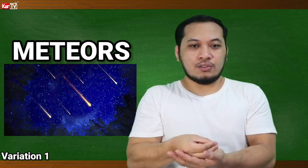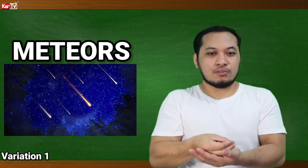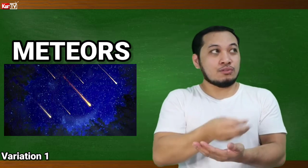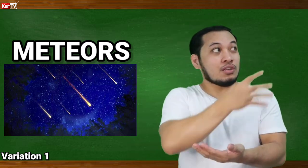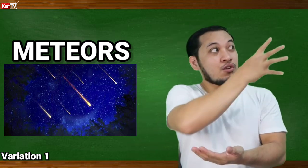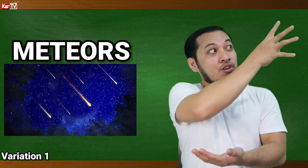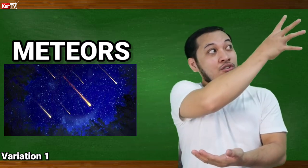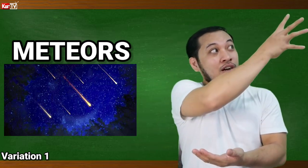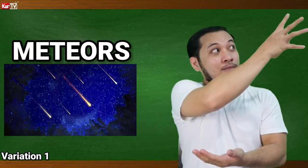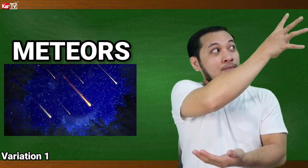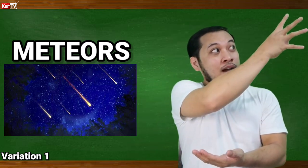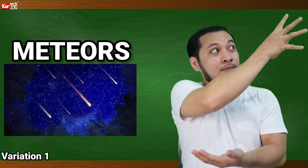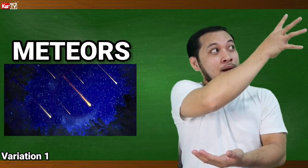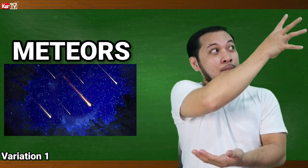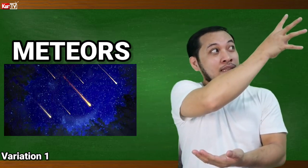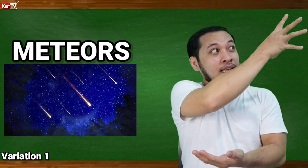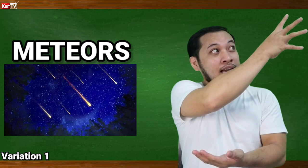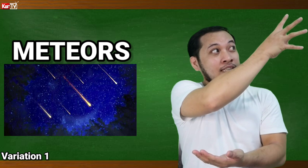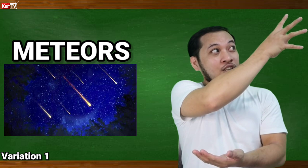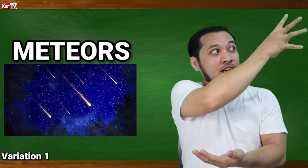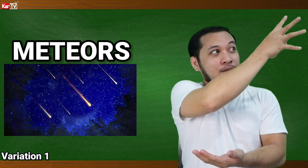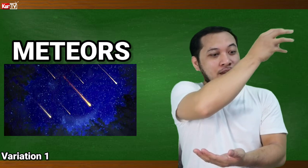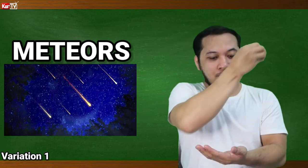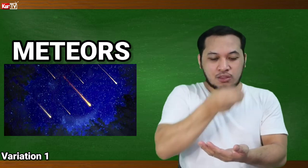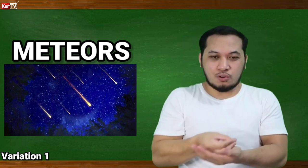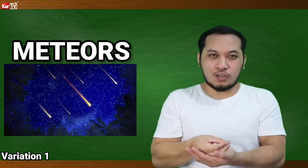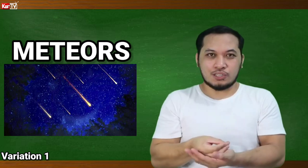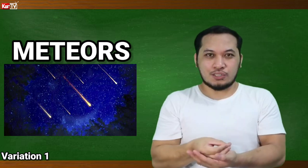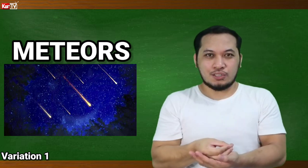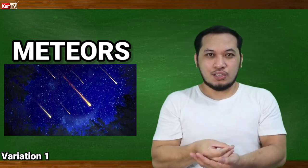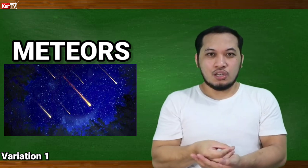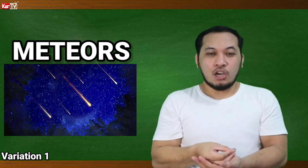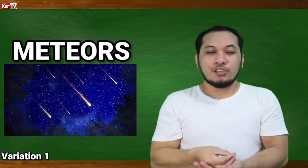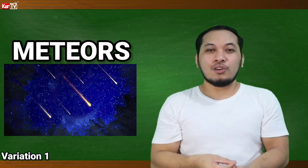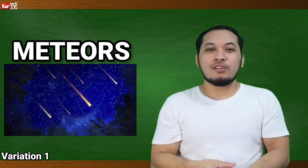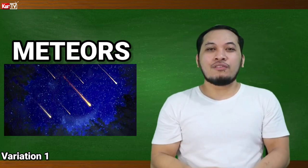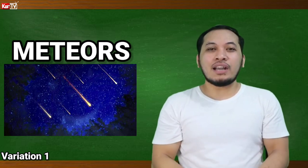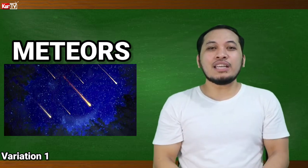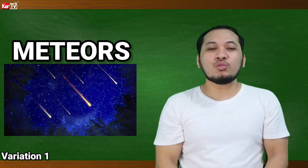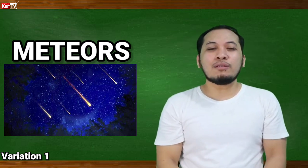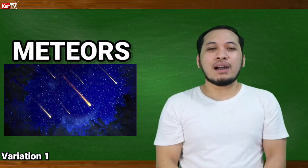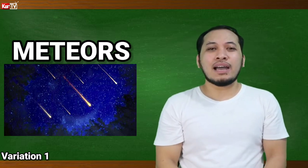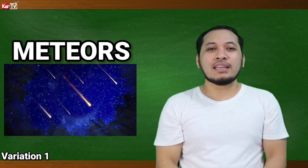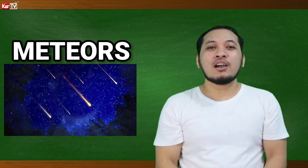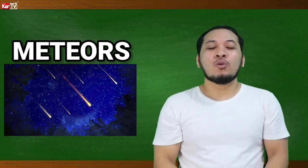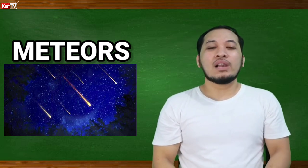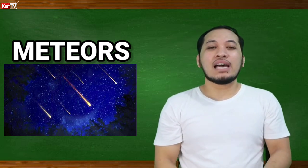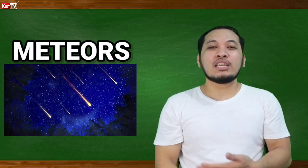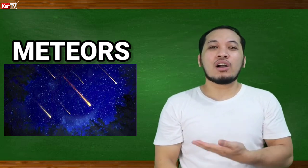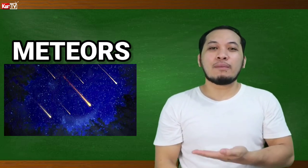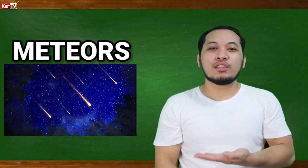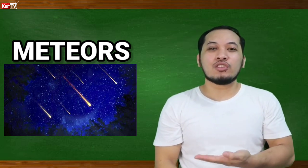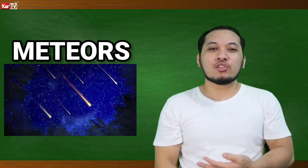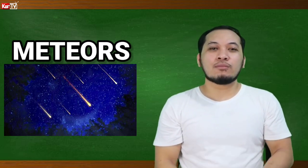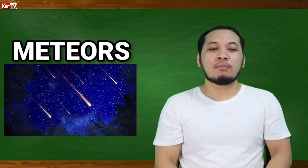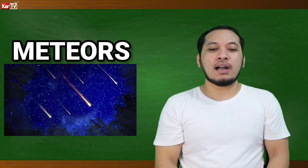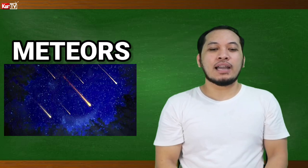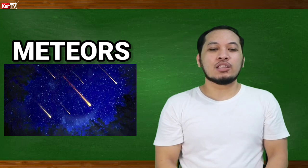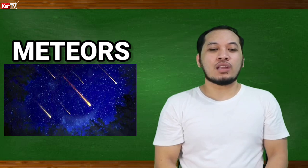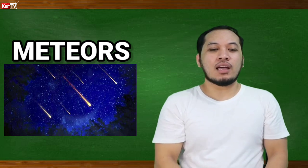sundan nyo yung inyong mata at saka kamay meteors yung variant 2 naman wala na yung kamay nyo dito sa baba ganito na